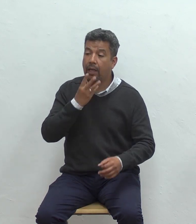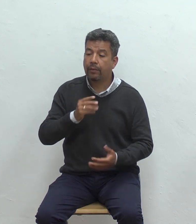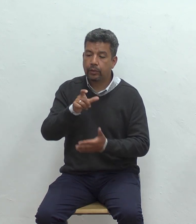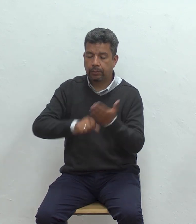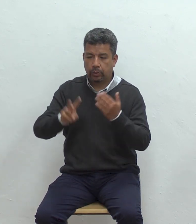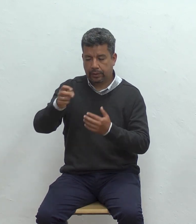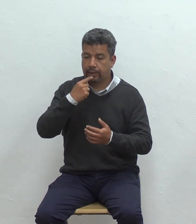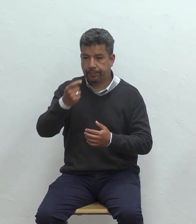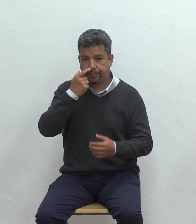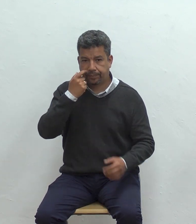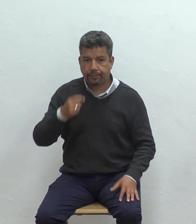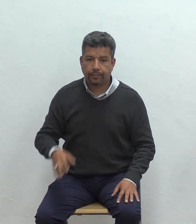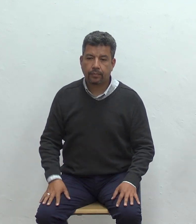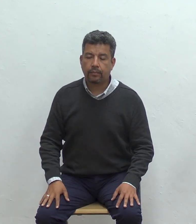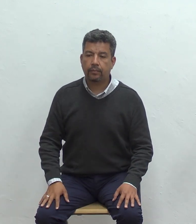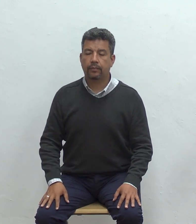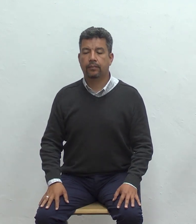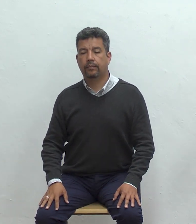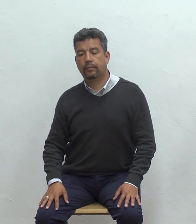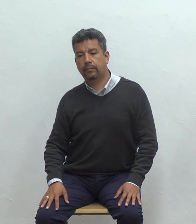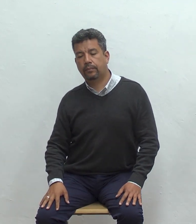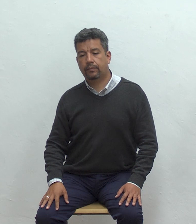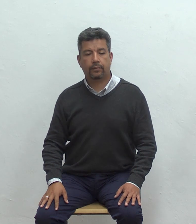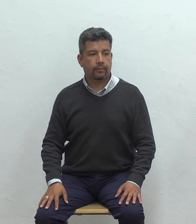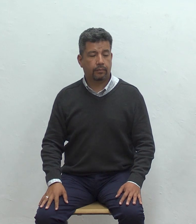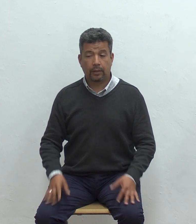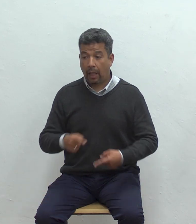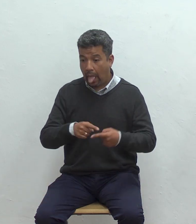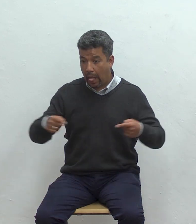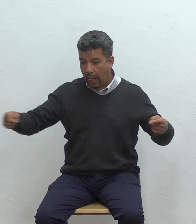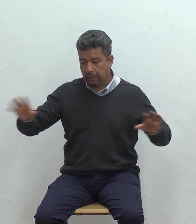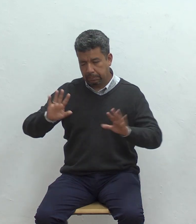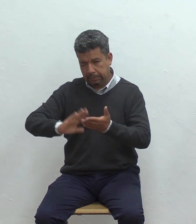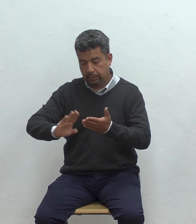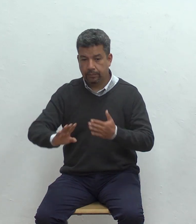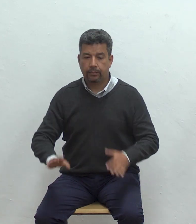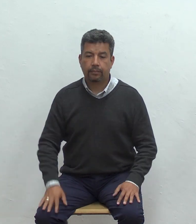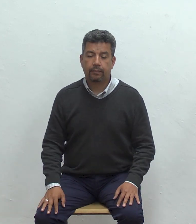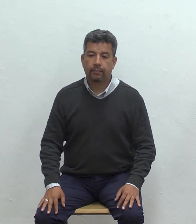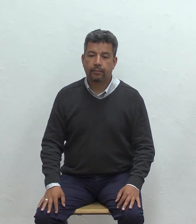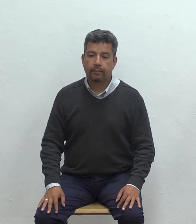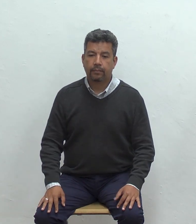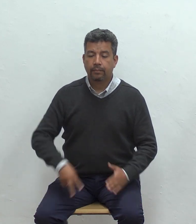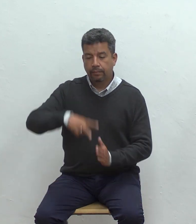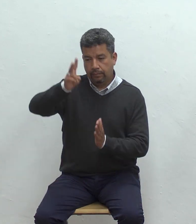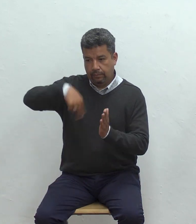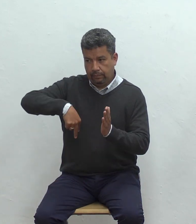capítulo 7. Mire Hebreos capítulo 7. Y es que es muy largo este pedacillo. Pero vamos a